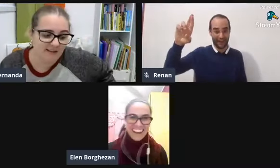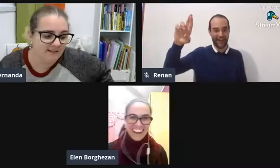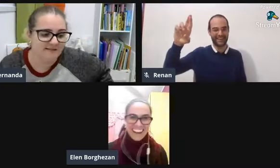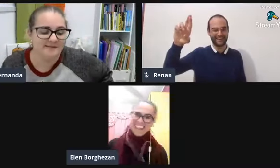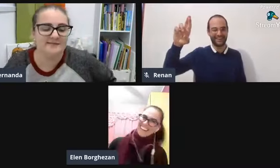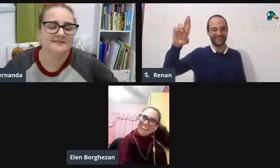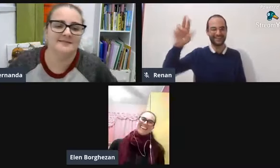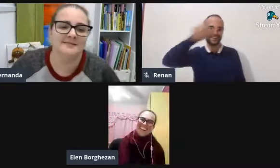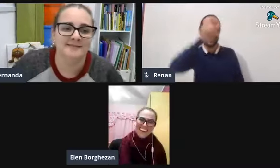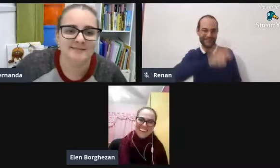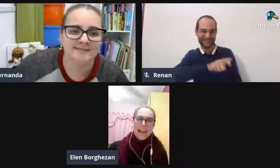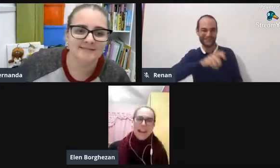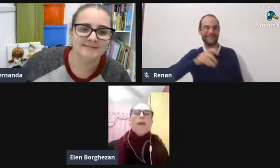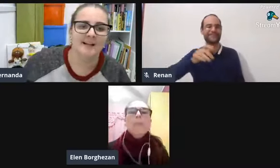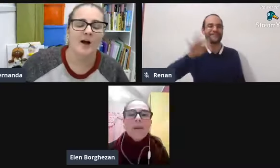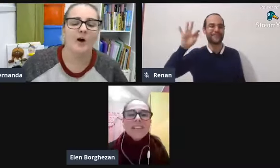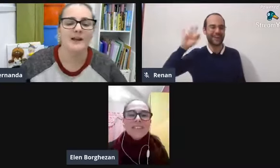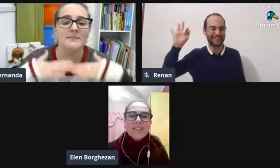senhora.